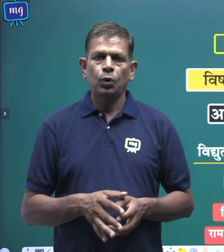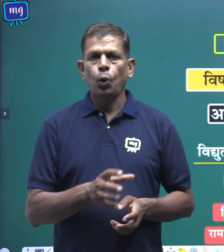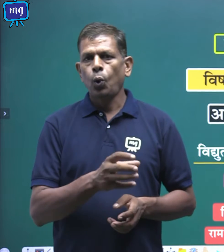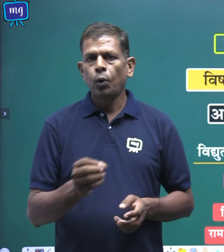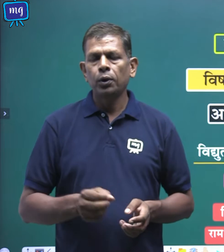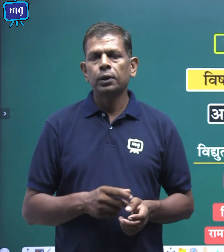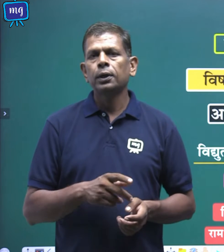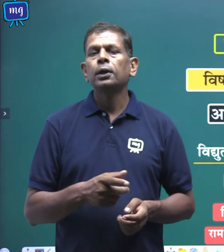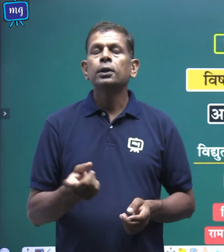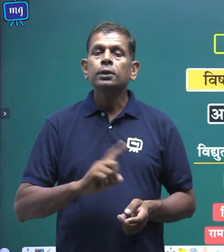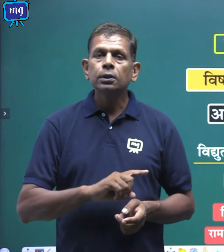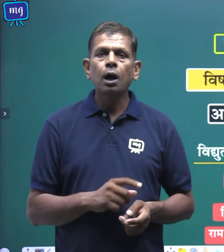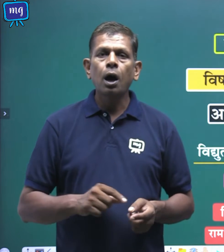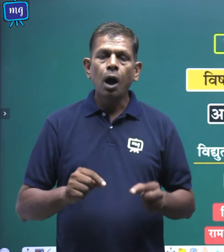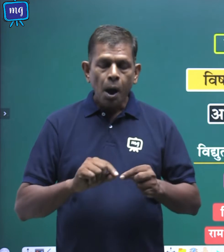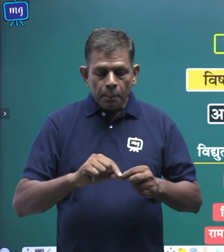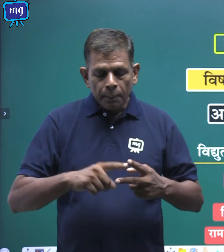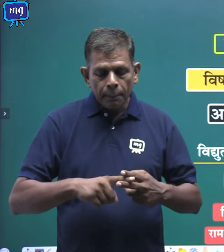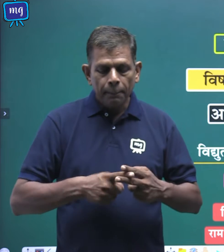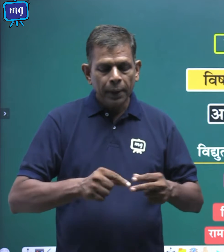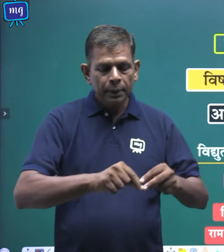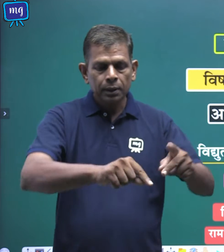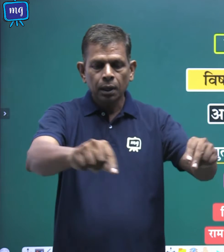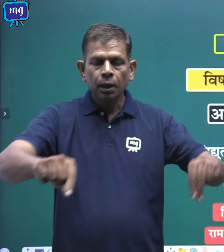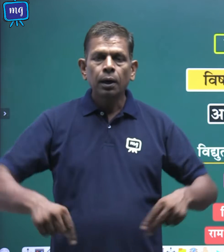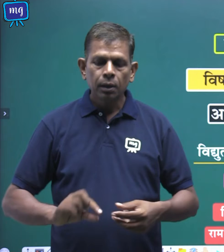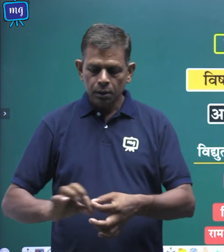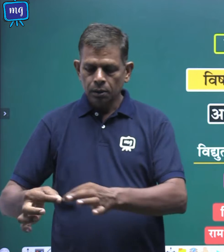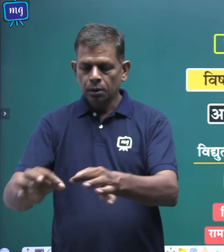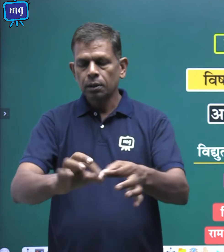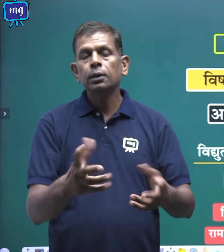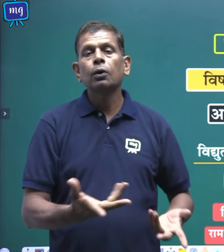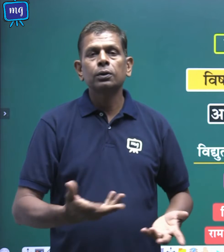और इसका परिपथ क्या होता है।